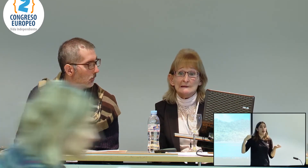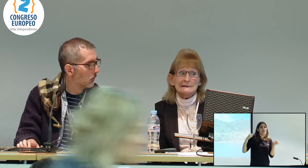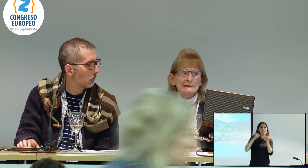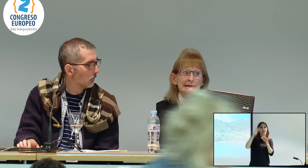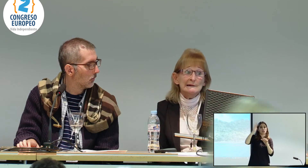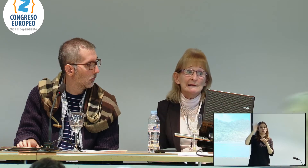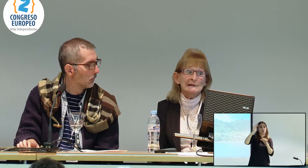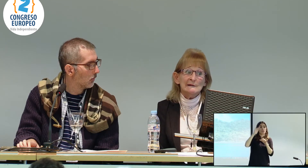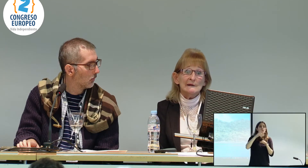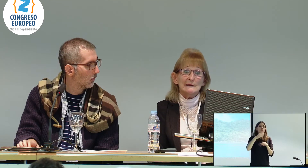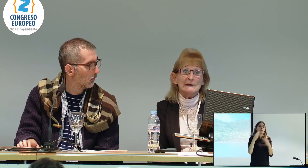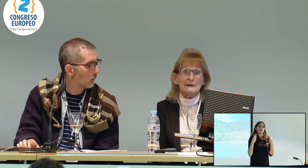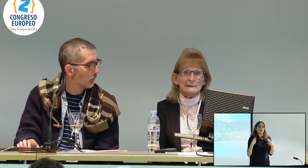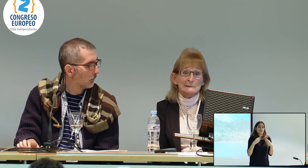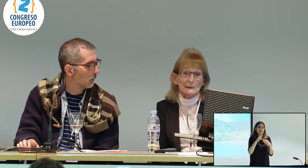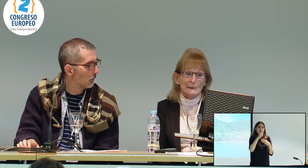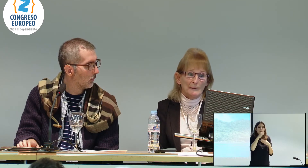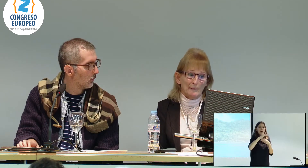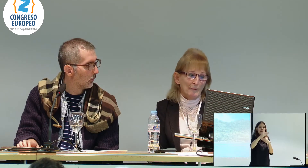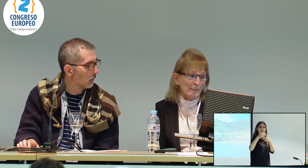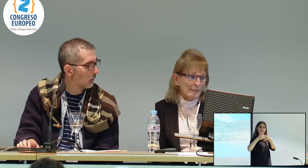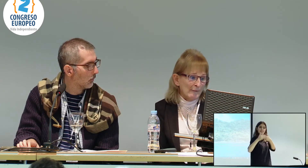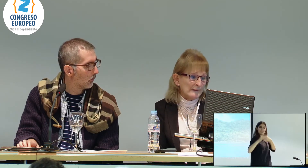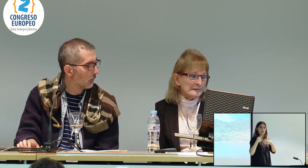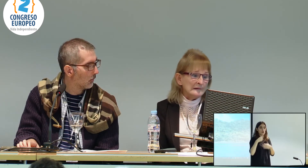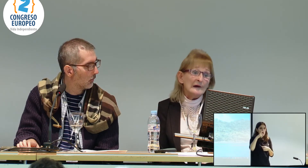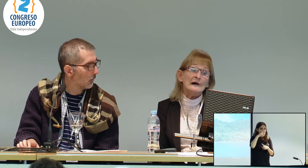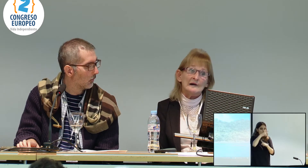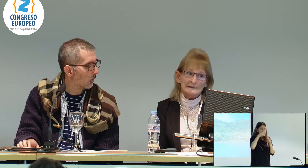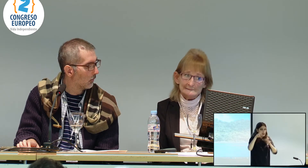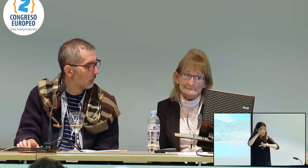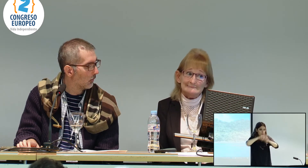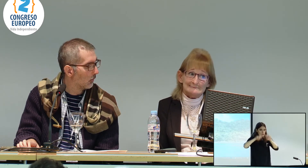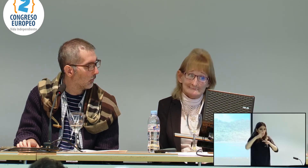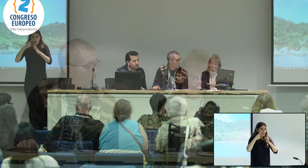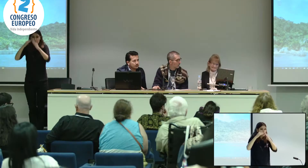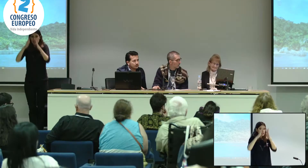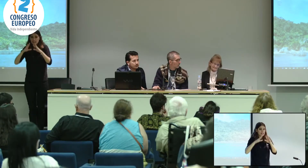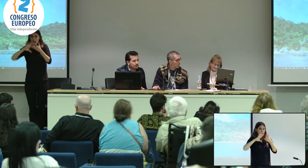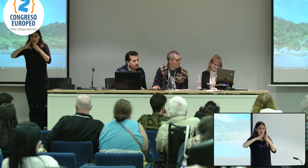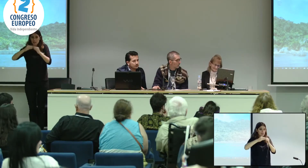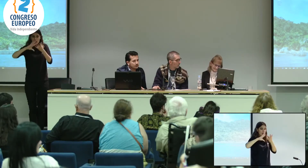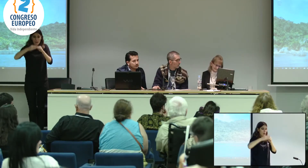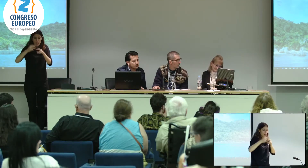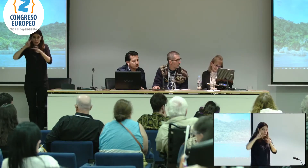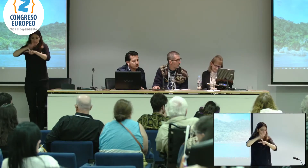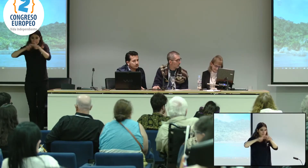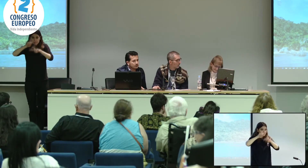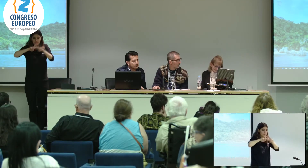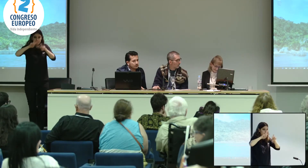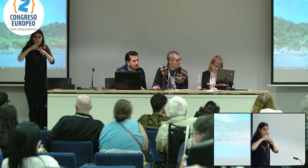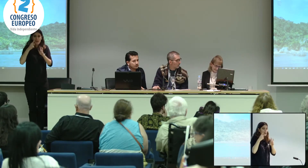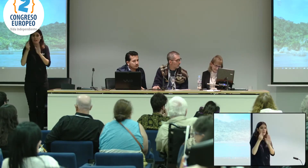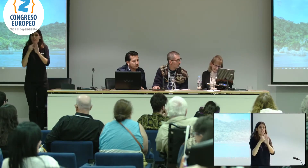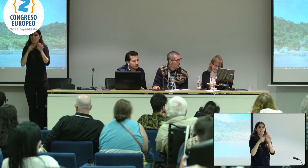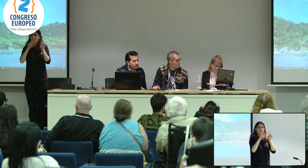vivir frente al mar. Pasé casi un año buscando una vivienda adaptada. Investigué las fichas técnicas de